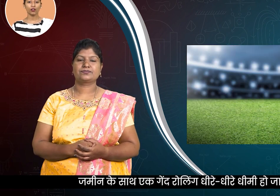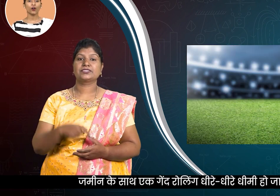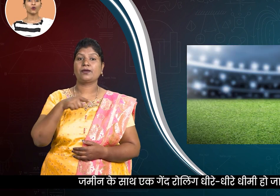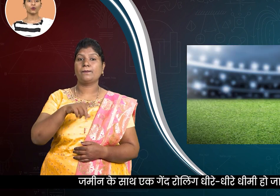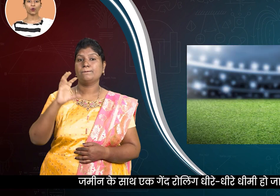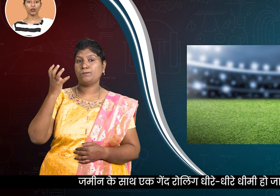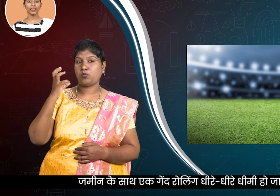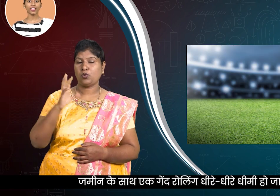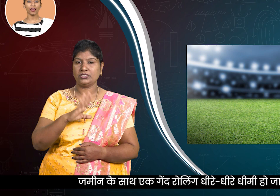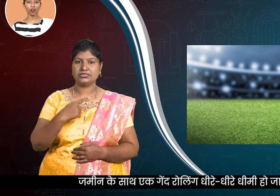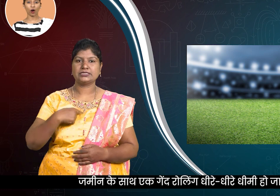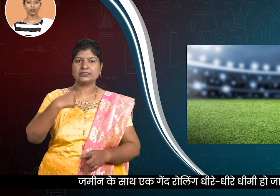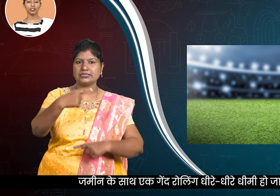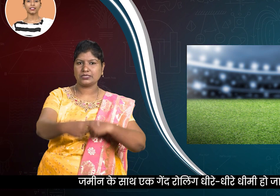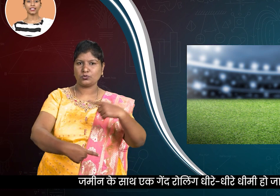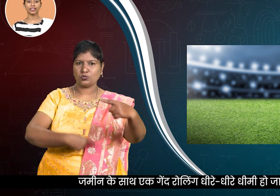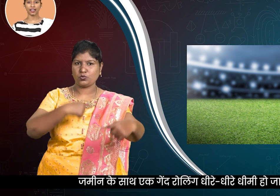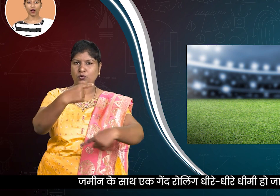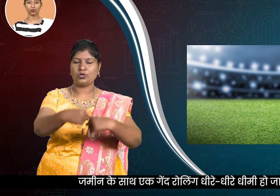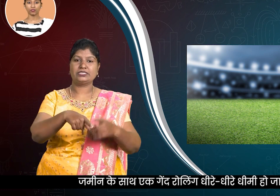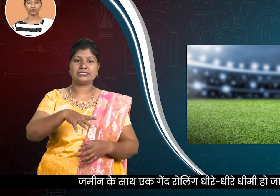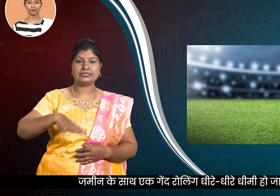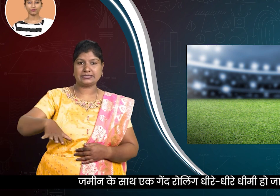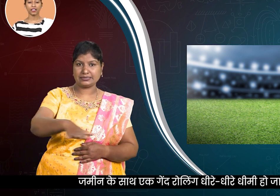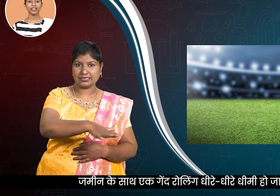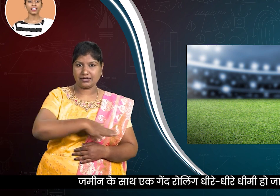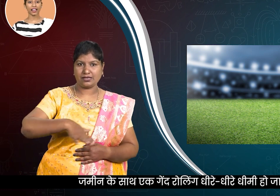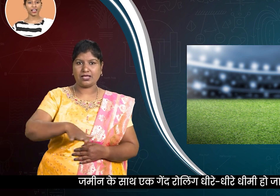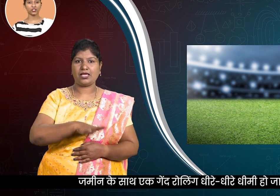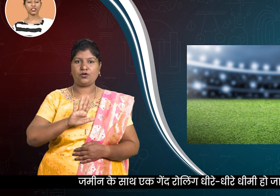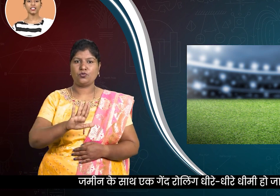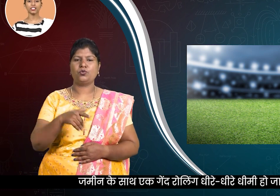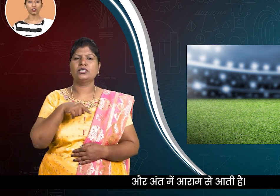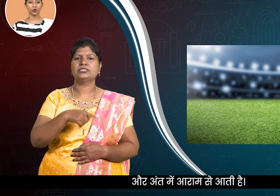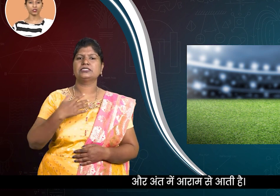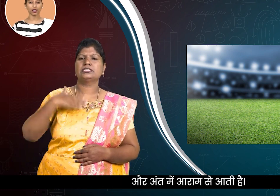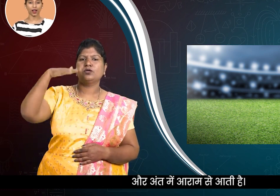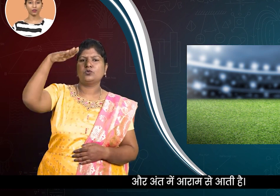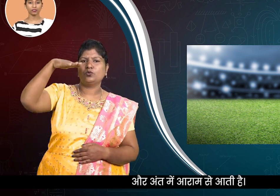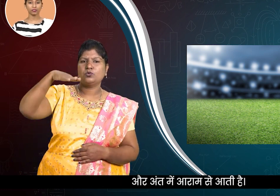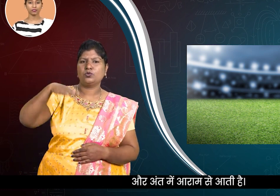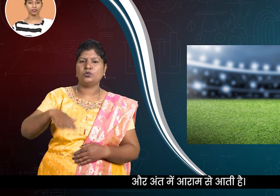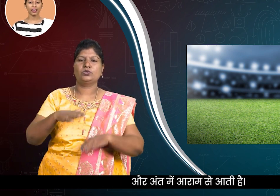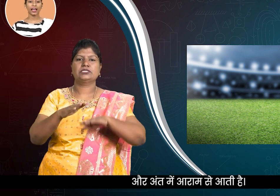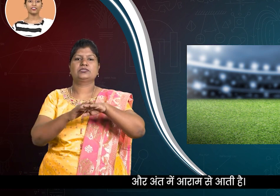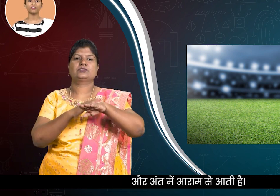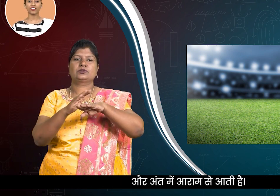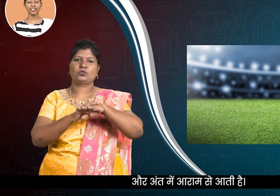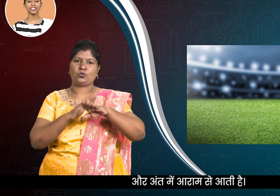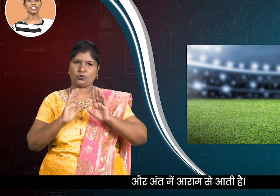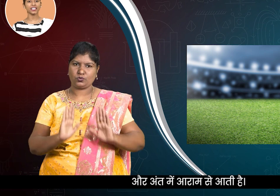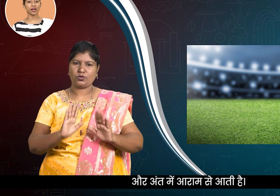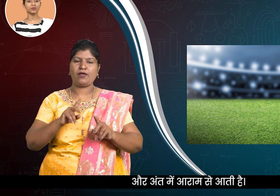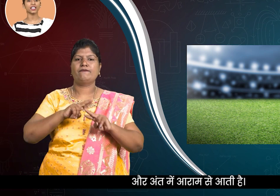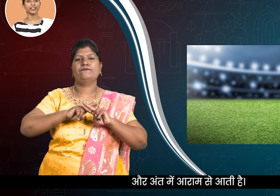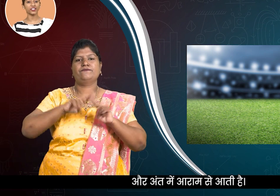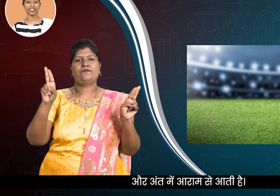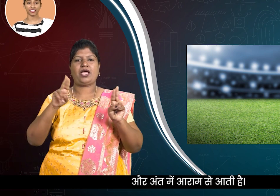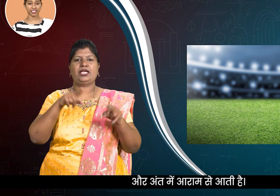जमीन के साथ एक गेंद रोलिंग धीरे धीरे धीमी हो जाती है और अंत में आराम से आती है।